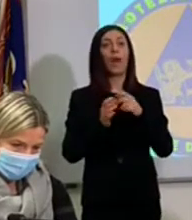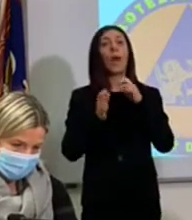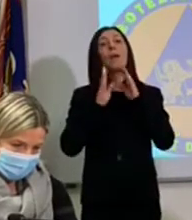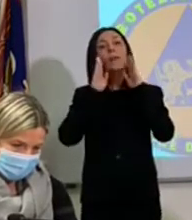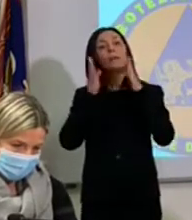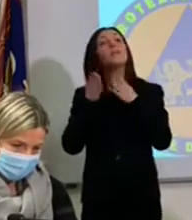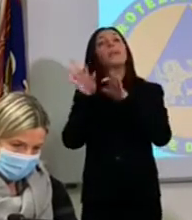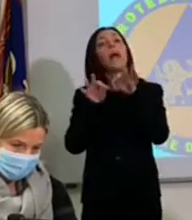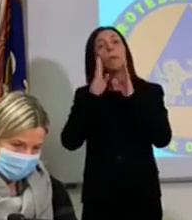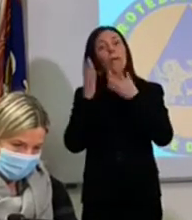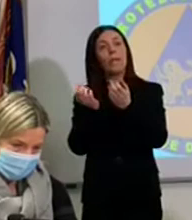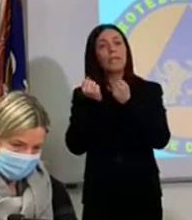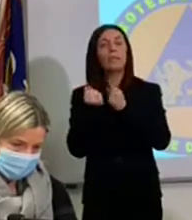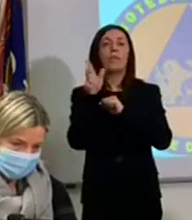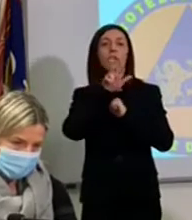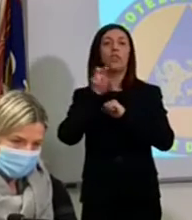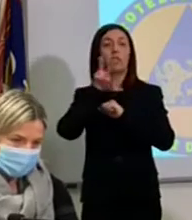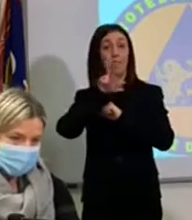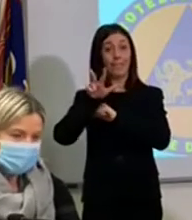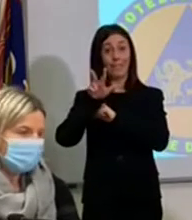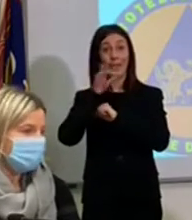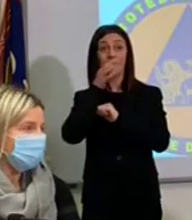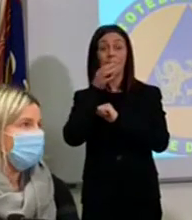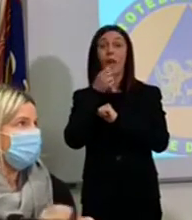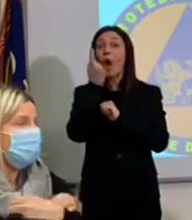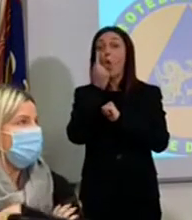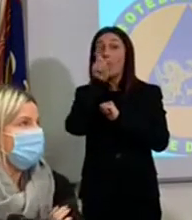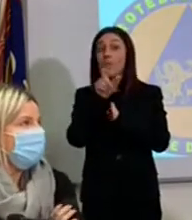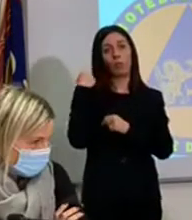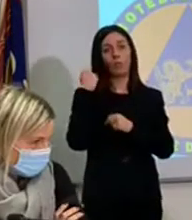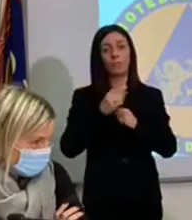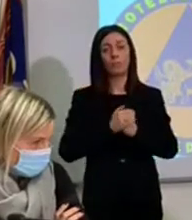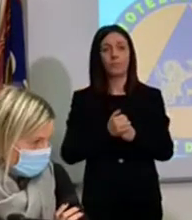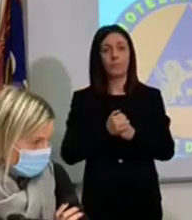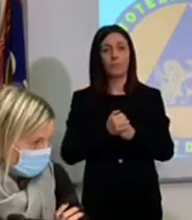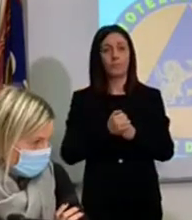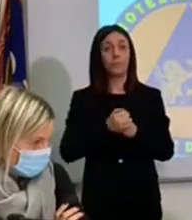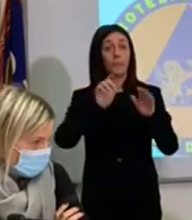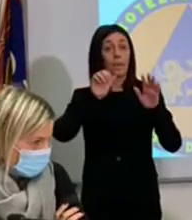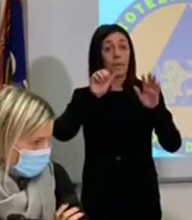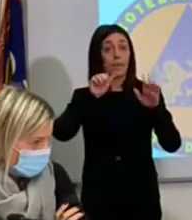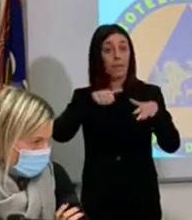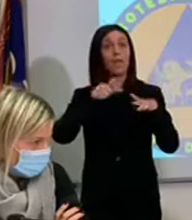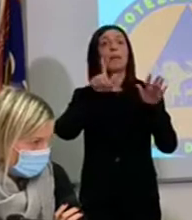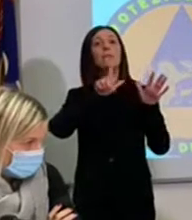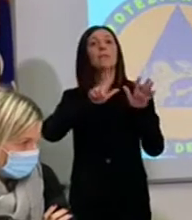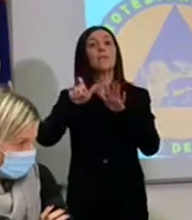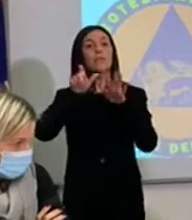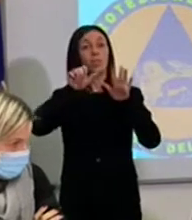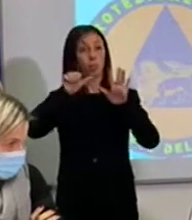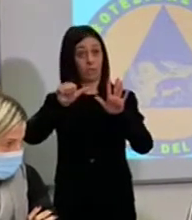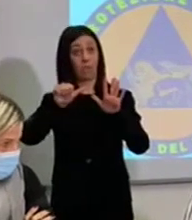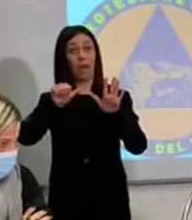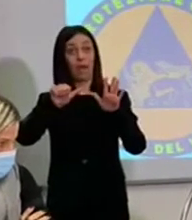trovano 323 pazienti meno 1 rispetto a ieri i numeri sono in crescita e zaia ha espresso la sua